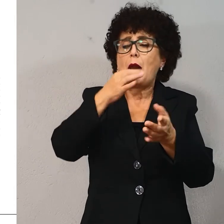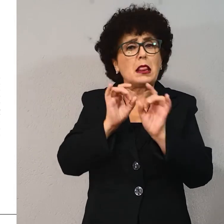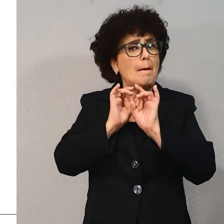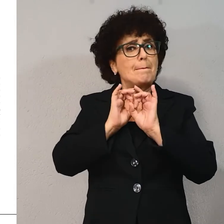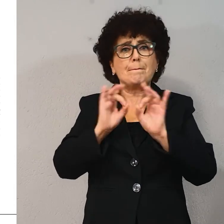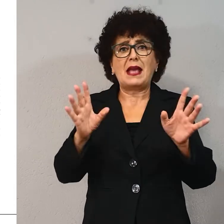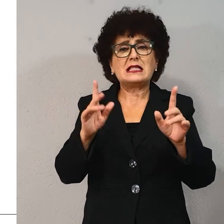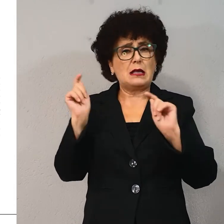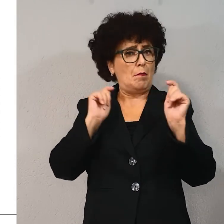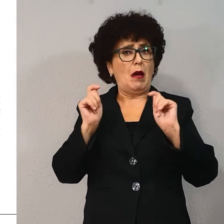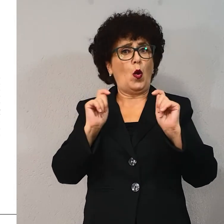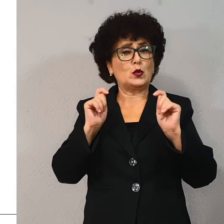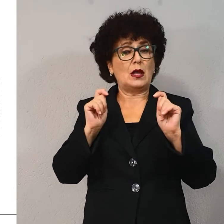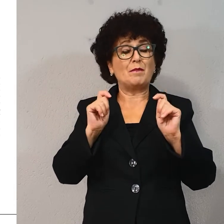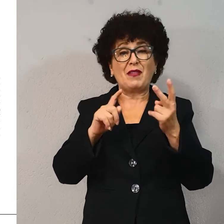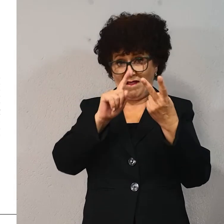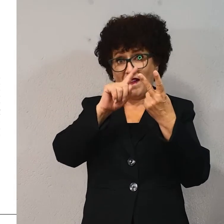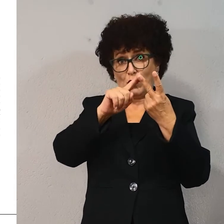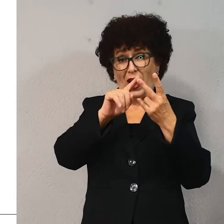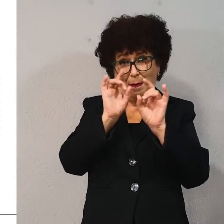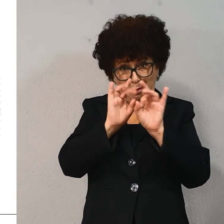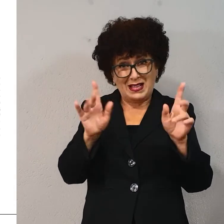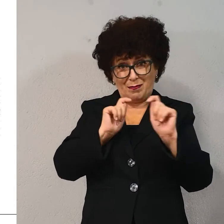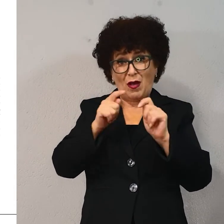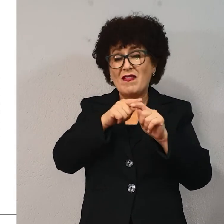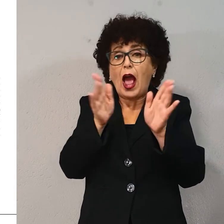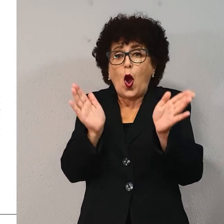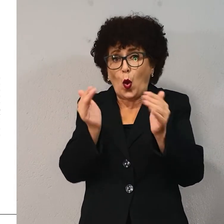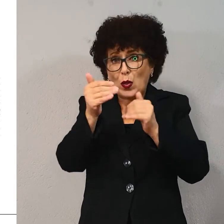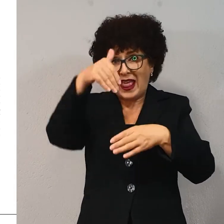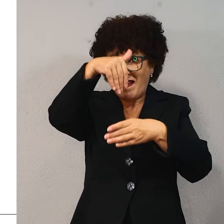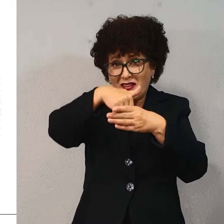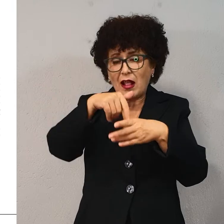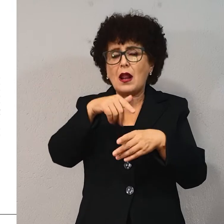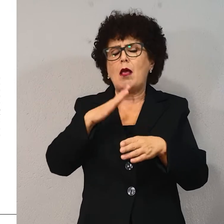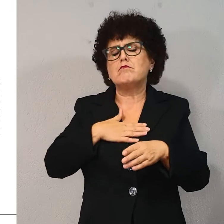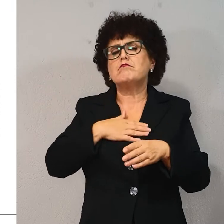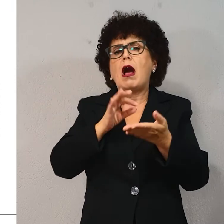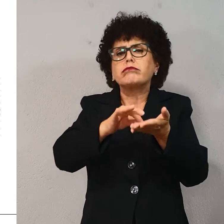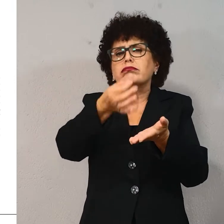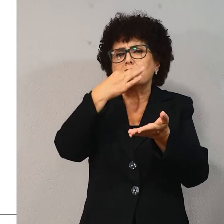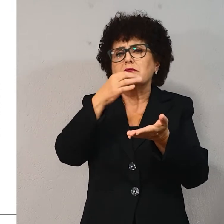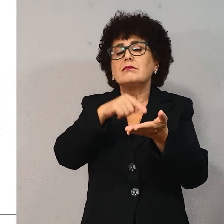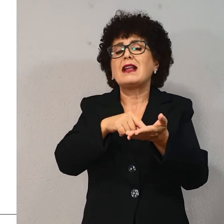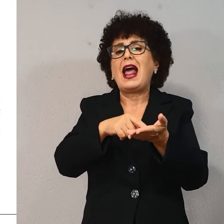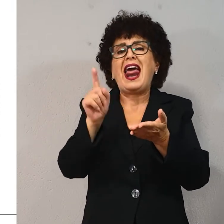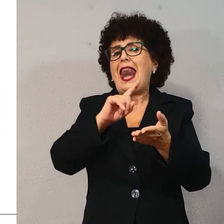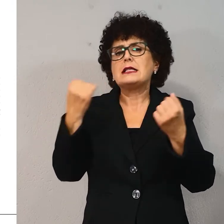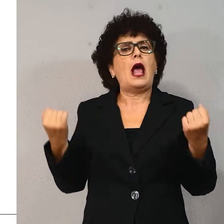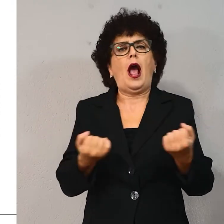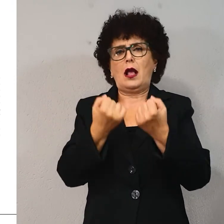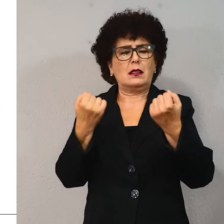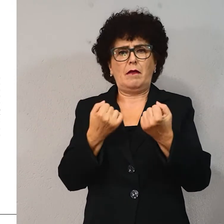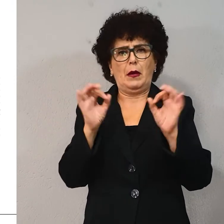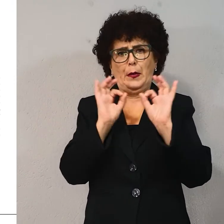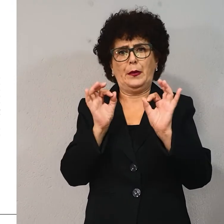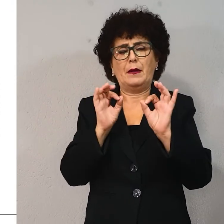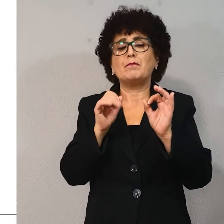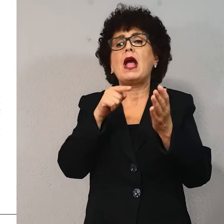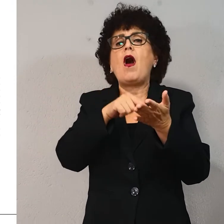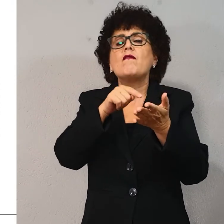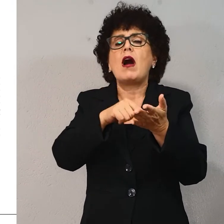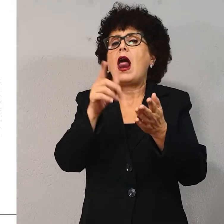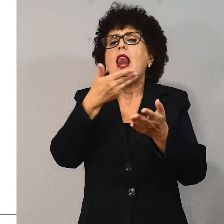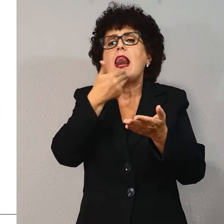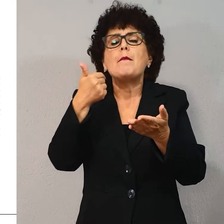пауза. Вториот вид на таблети во пакувањето содржат таблети кои не се активни, т.е.